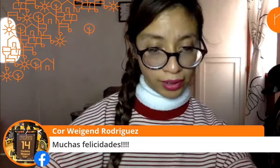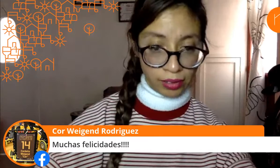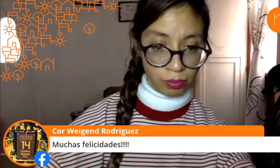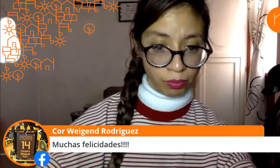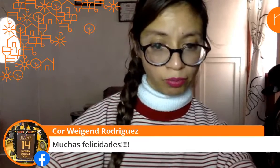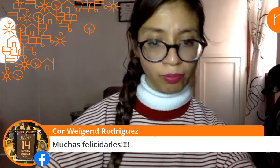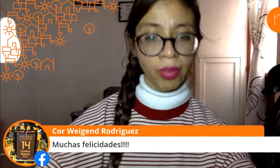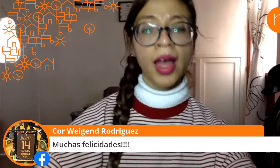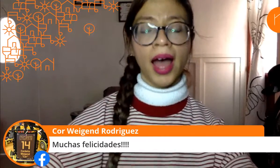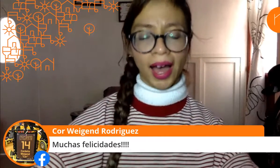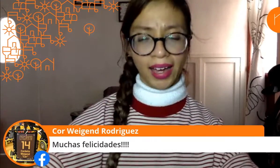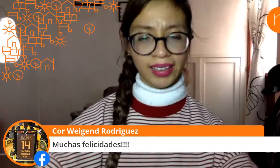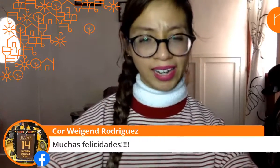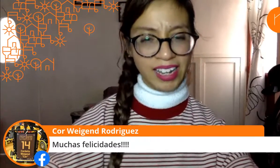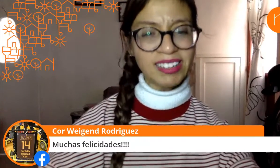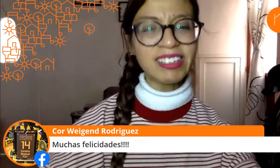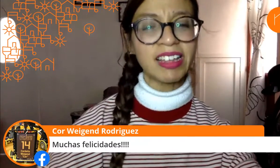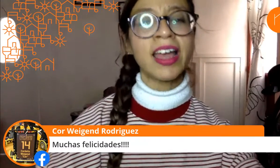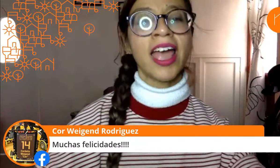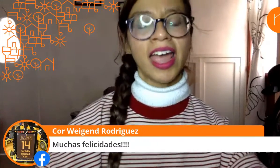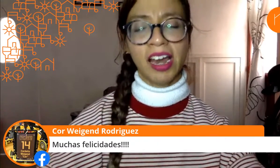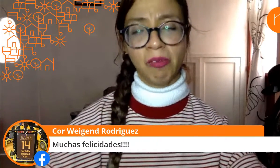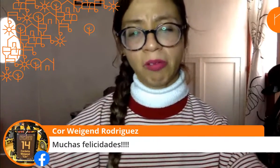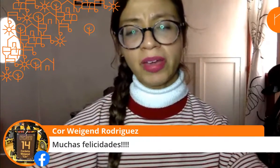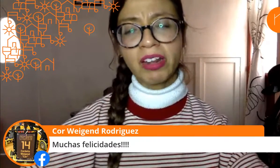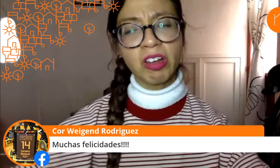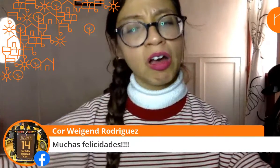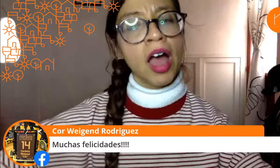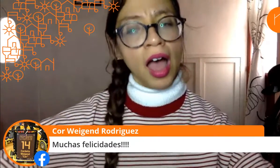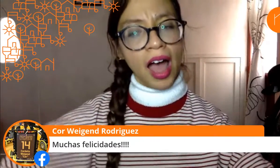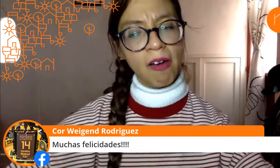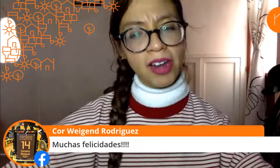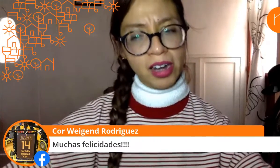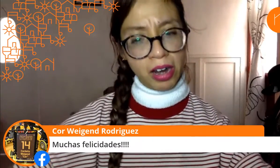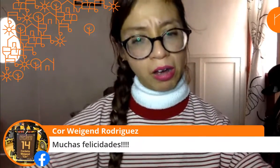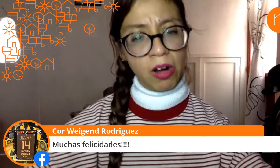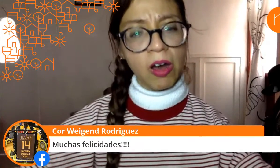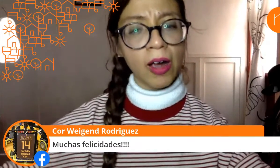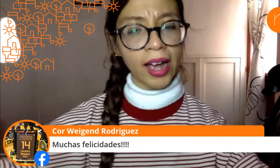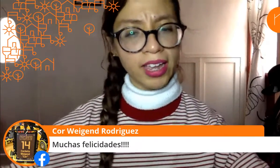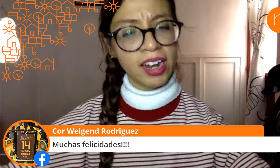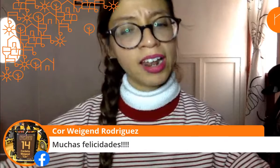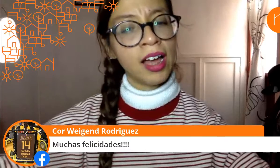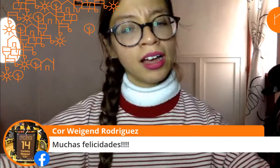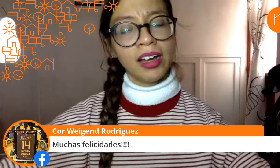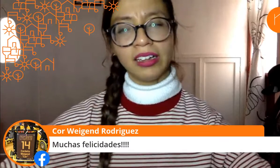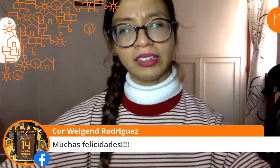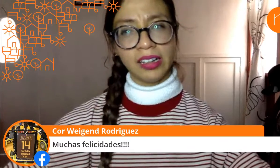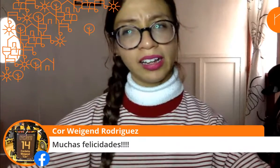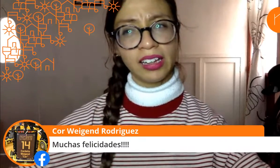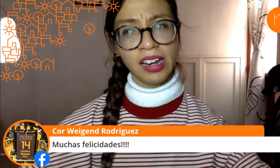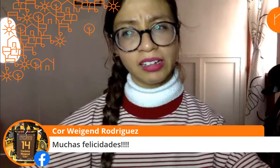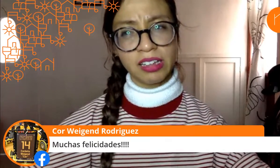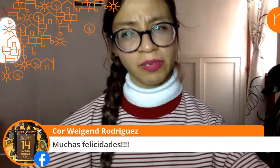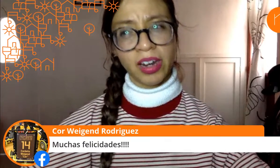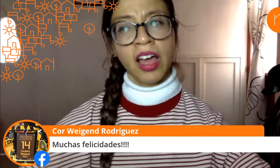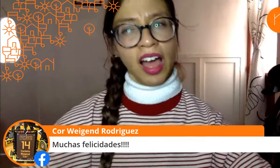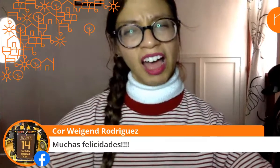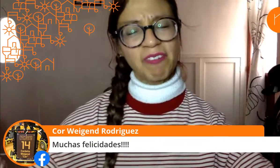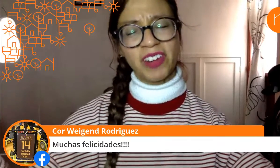pues adelante, el momento, hablen ahora o callen hasta el día del examen. Ay,